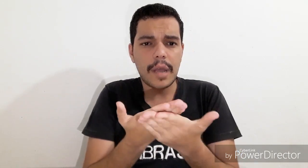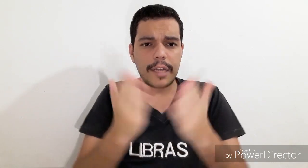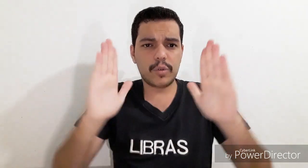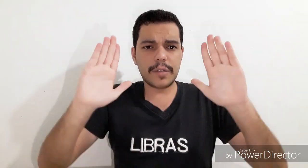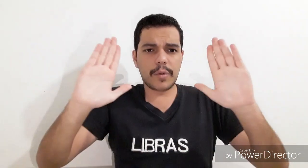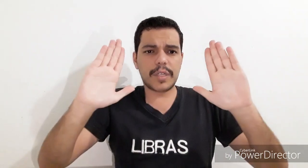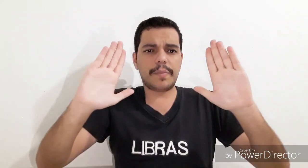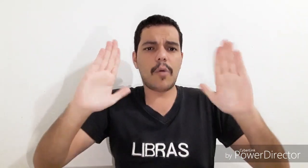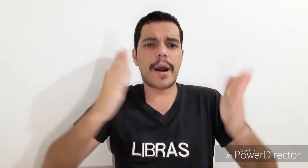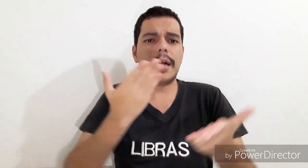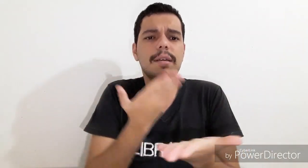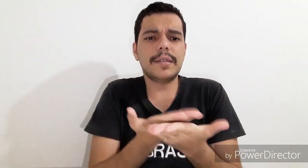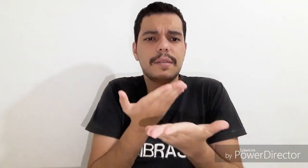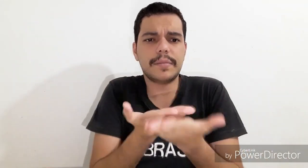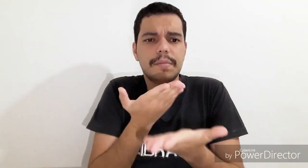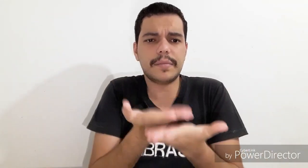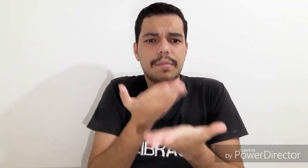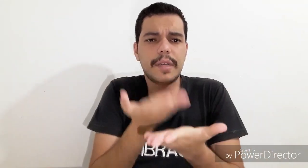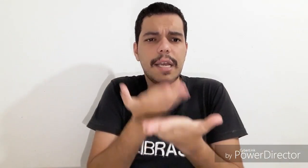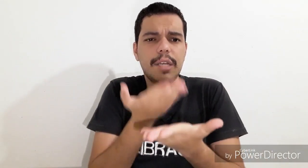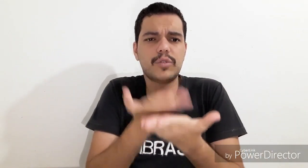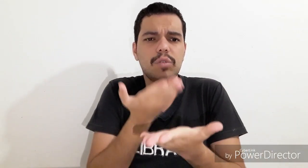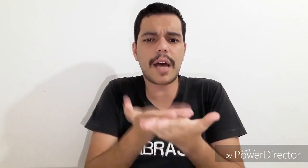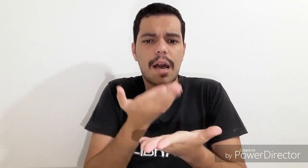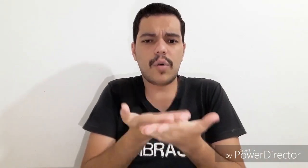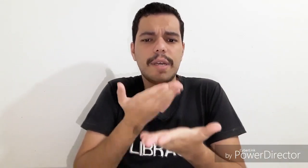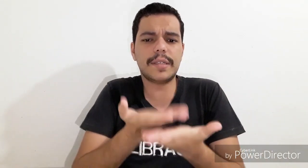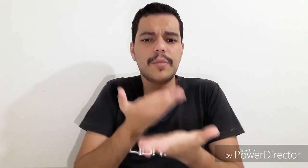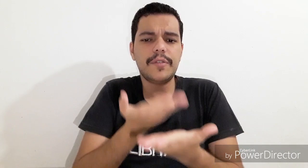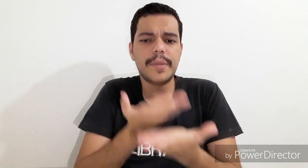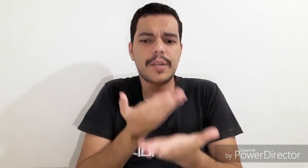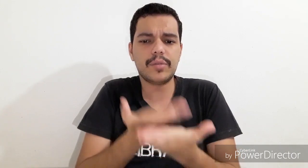as duas mãos espalmadas, estudar, com esse movimento.